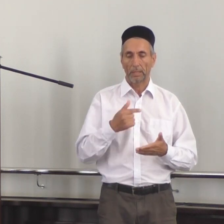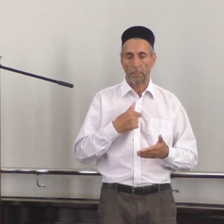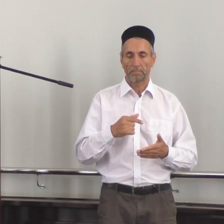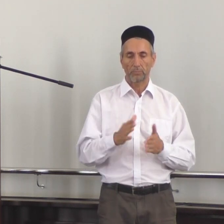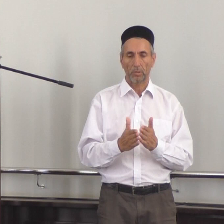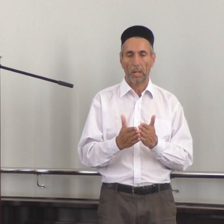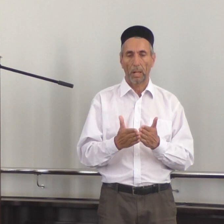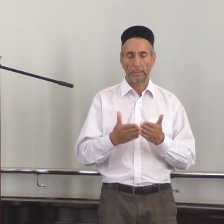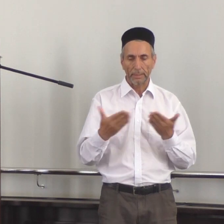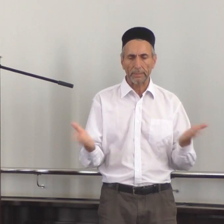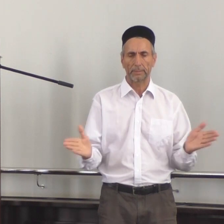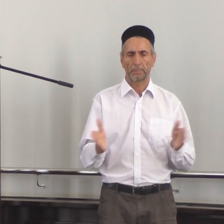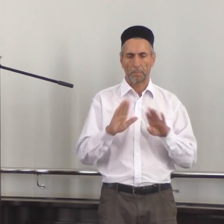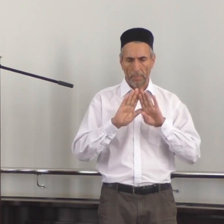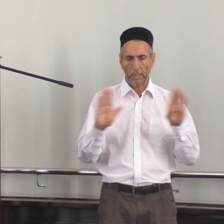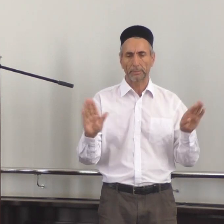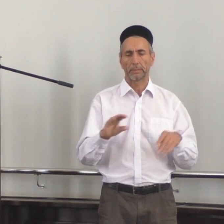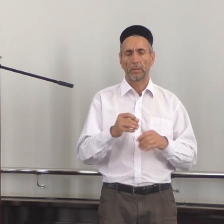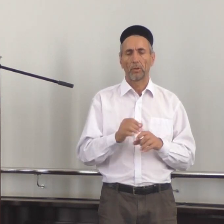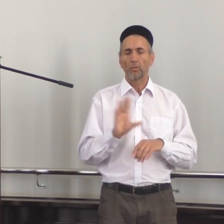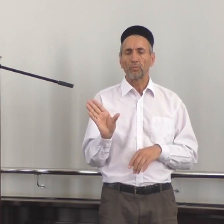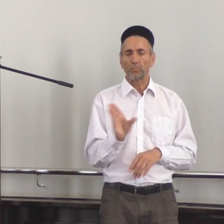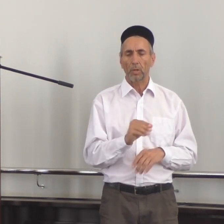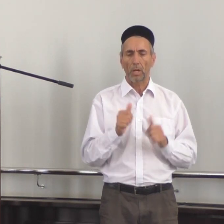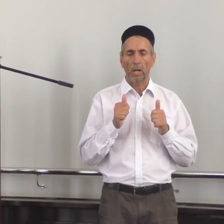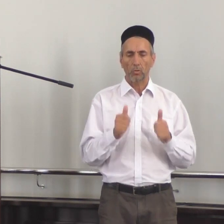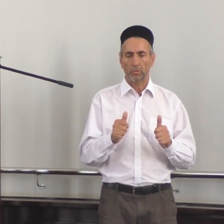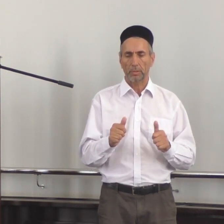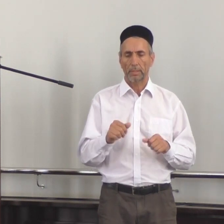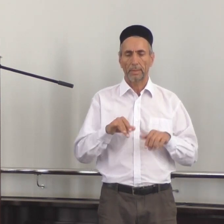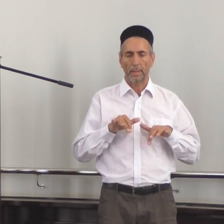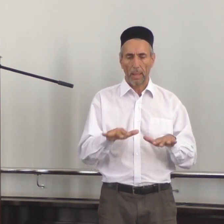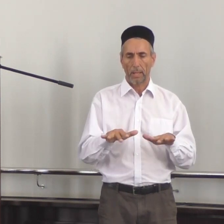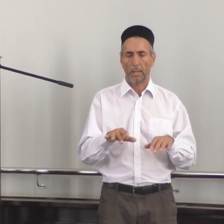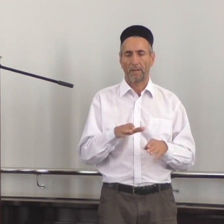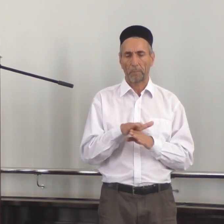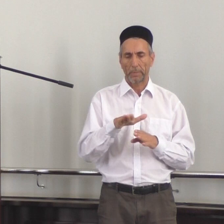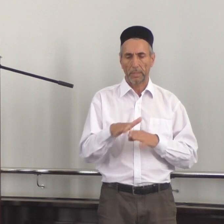китерә. Qaysızlığız di, yaxşıraq gəməlini qıla.